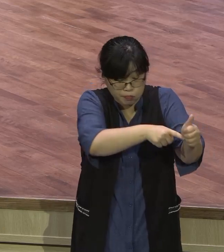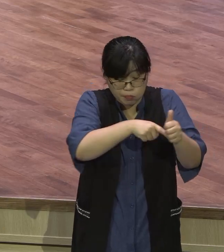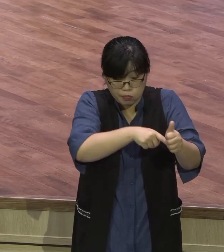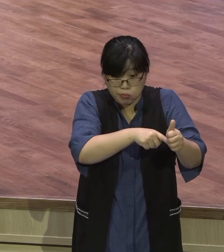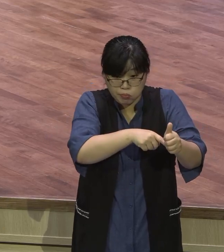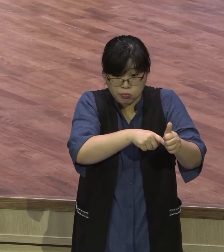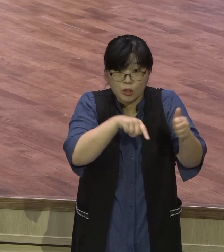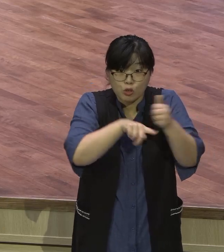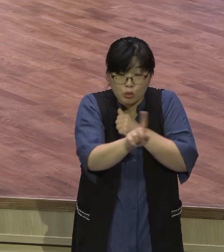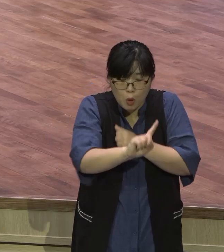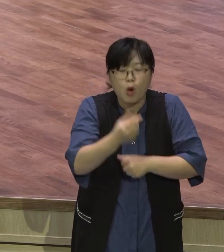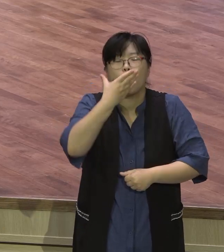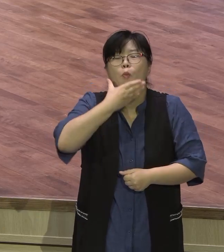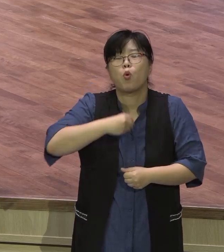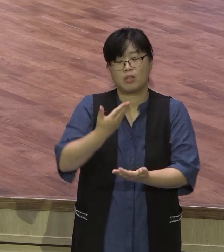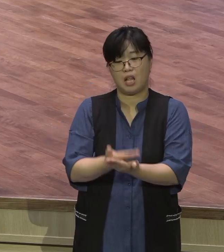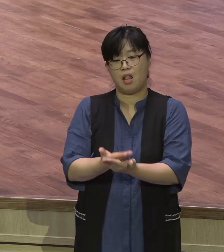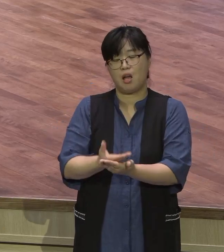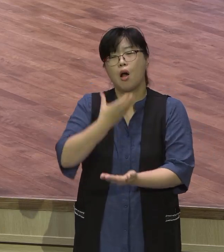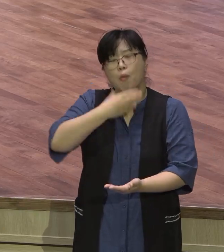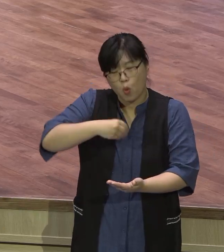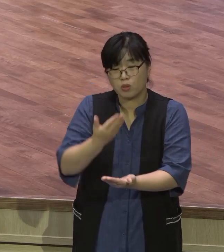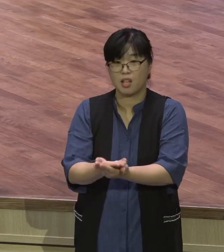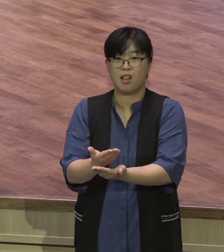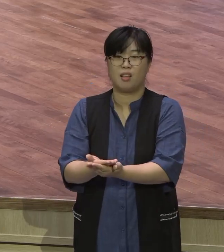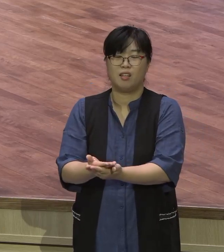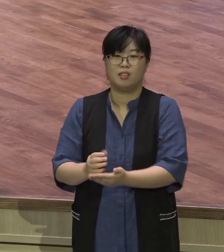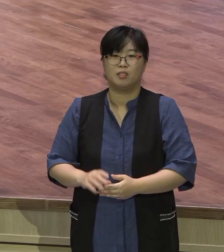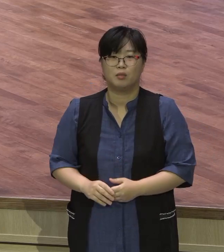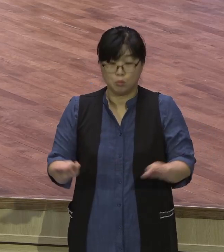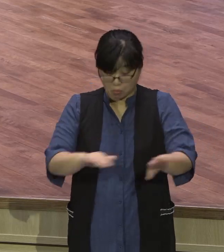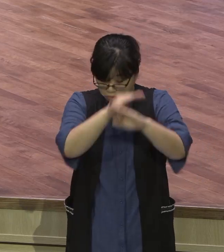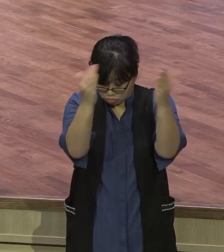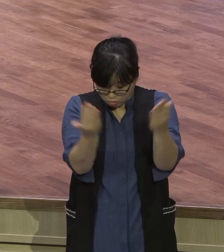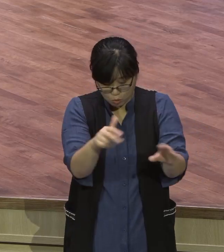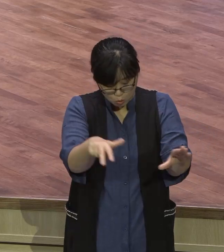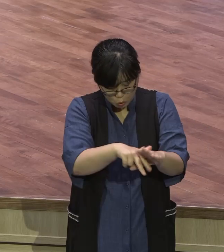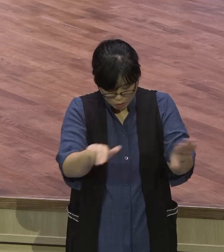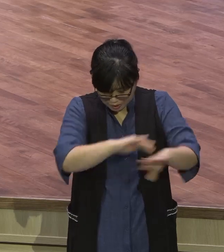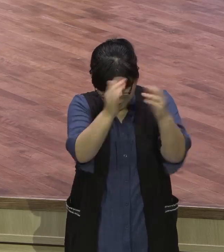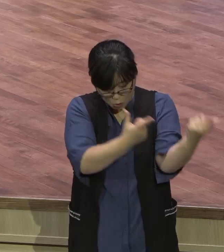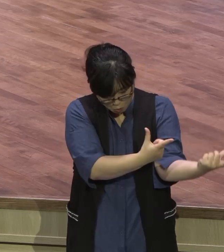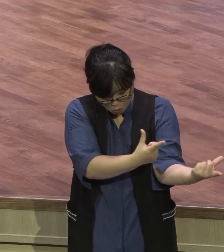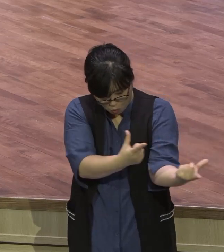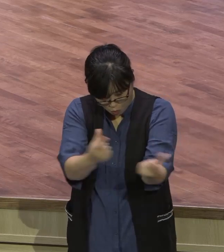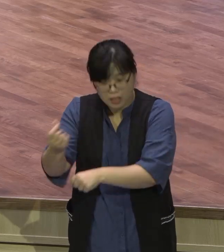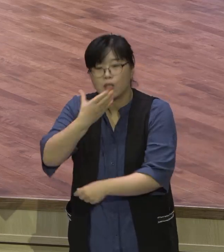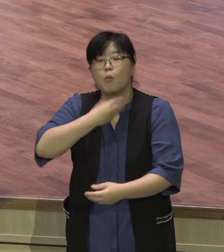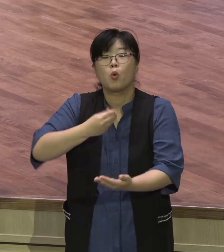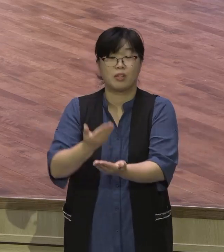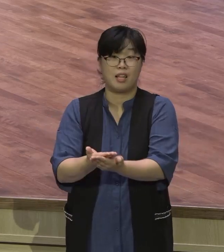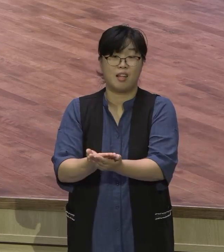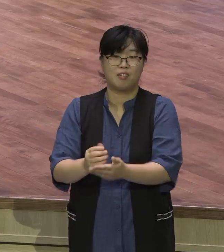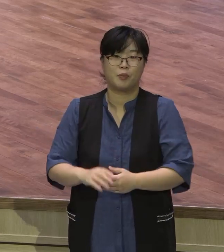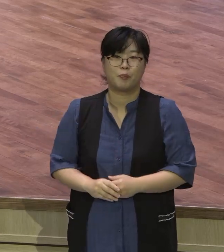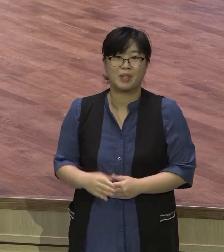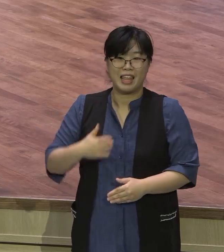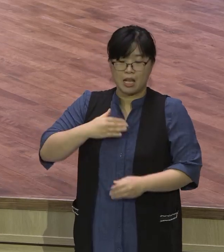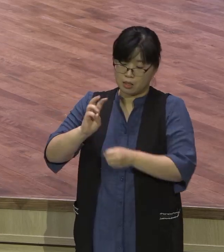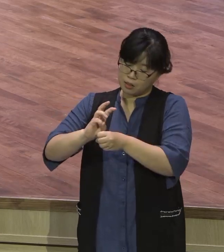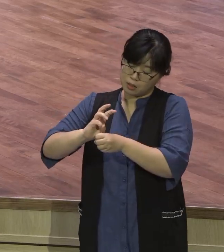모든 종교가 다 그거예요. 복 달라는 겁니다. 제가 이스라엘 옛날에 갔을 때 그때 보면 그야말로 한 30년